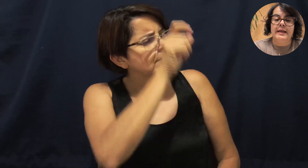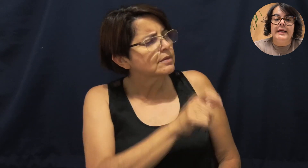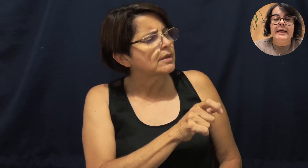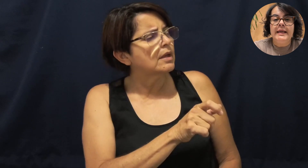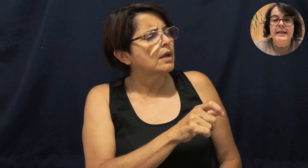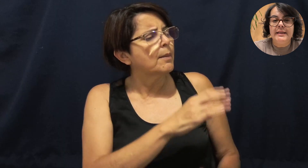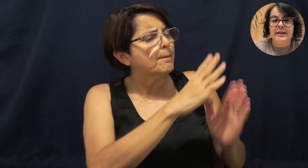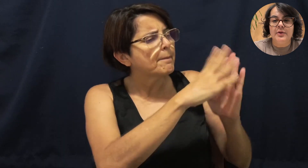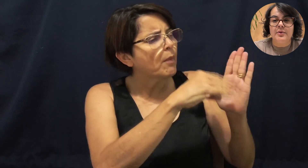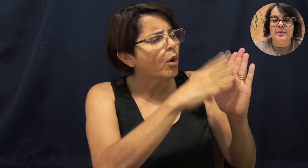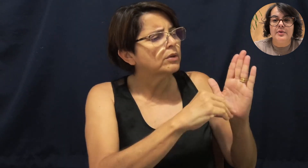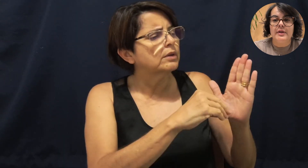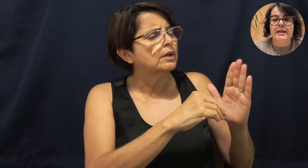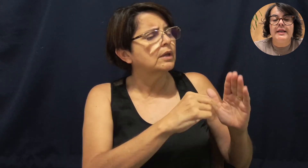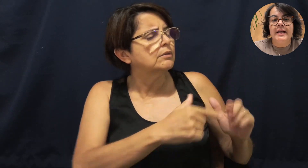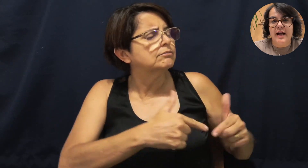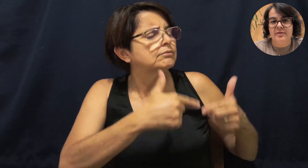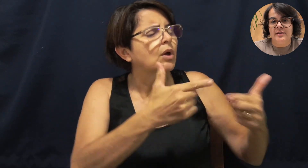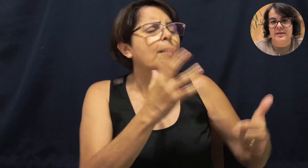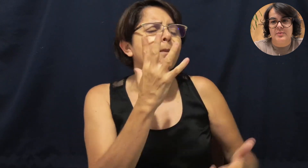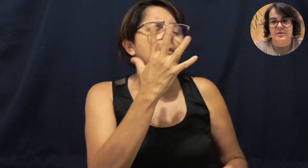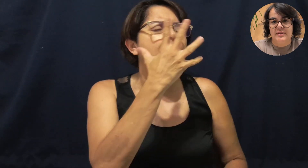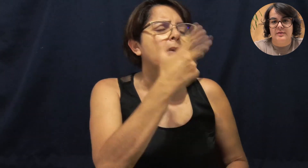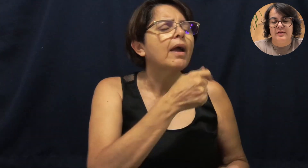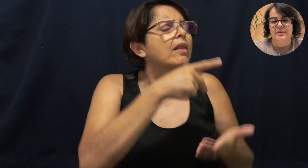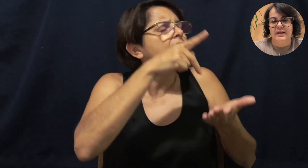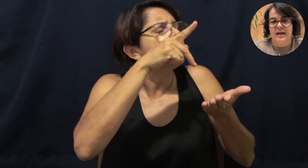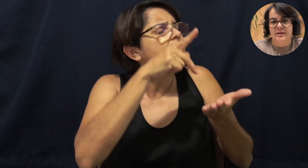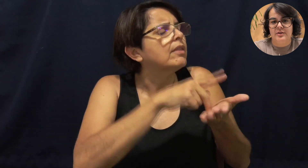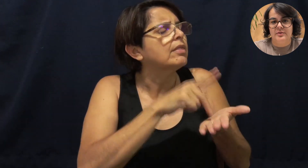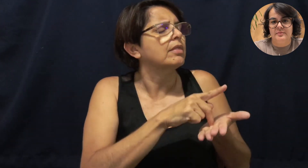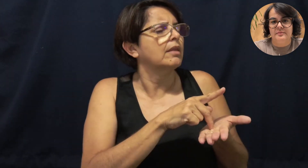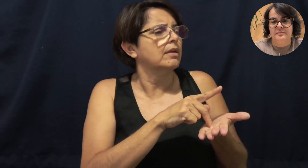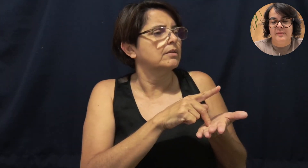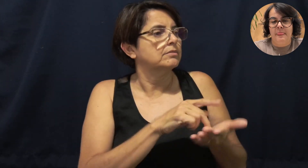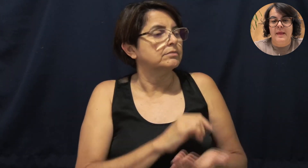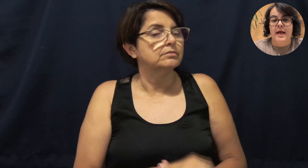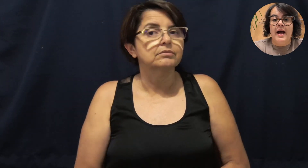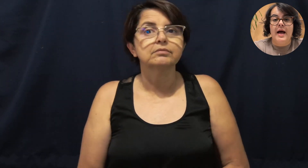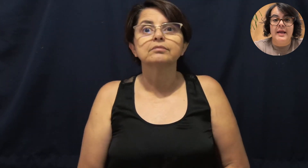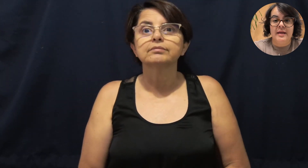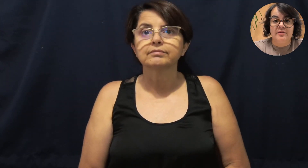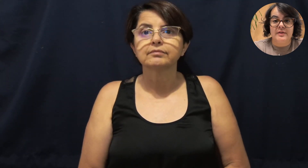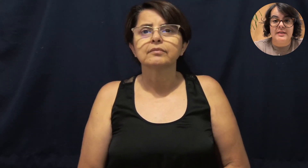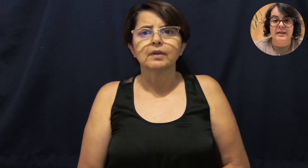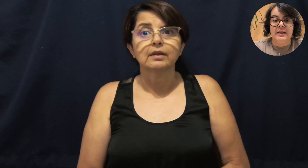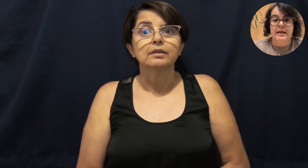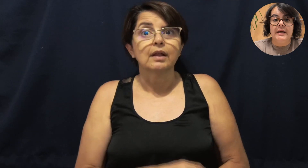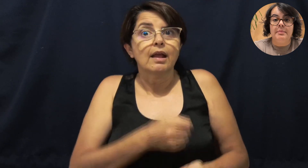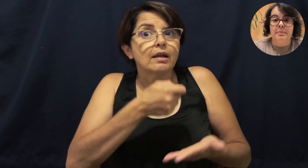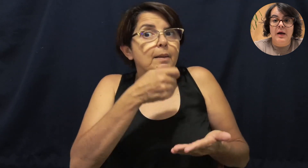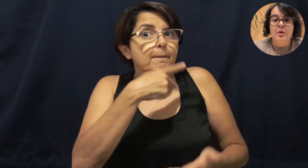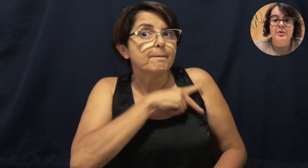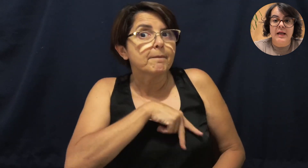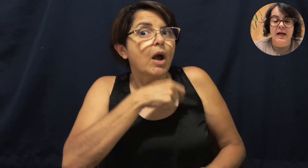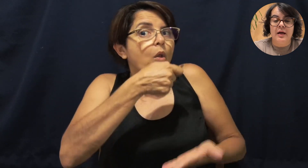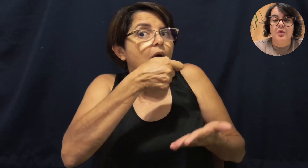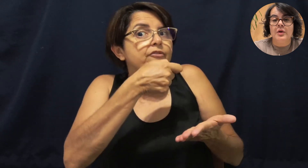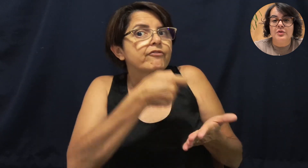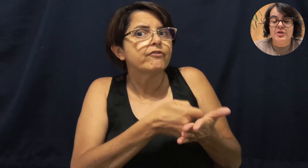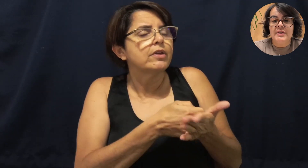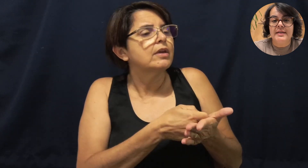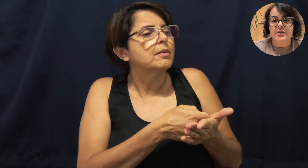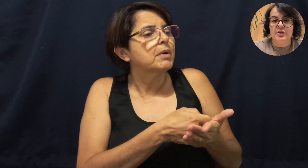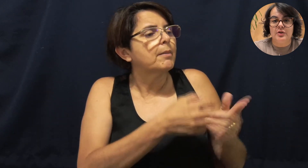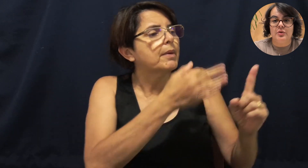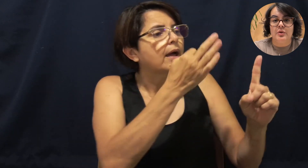obras, íntegro e grave na exposição da verdade. A ênfase que Paulo dá